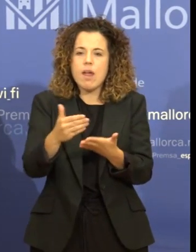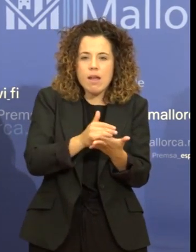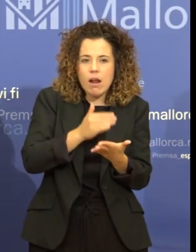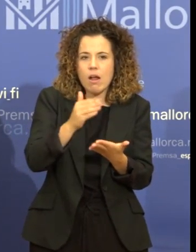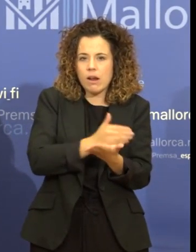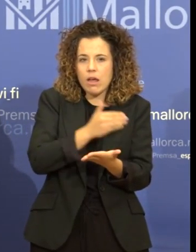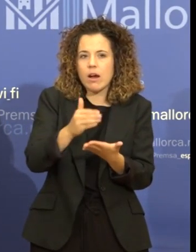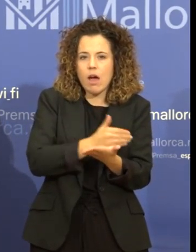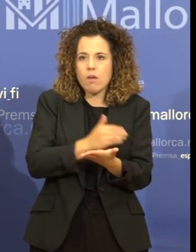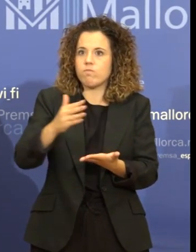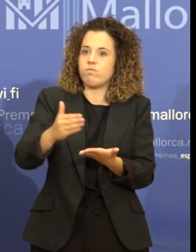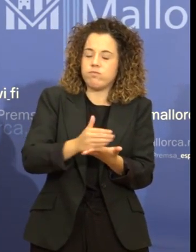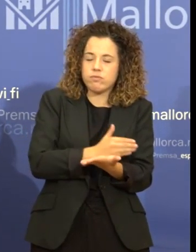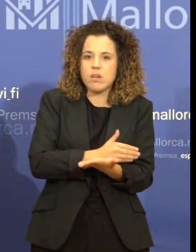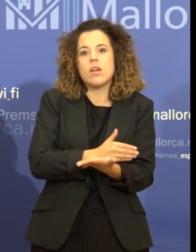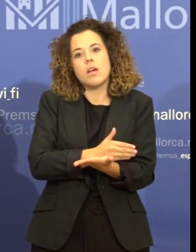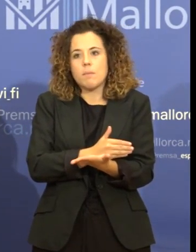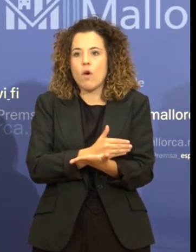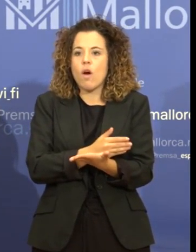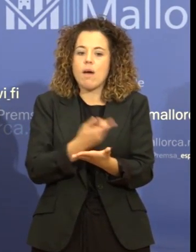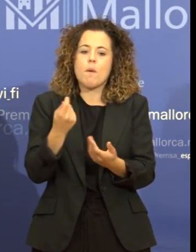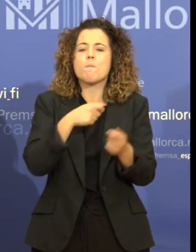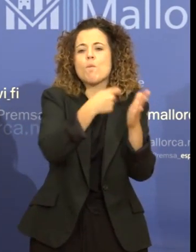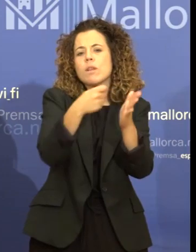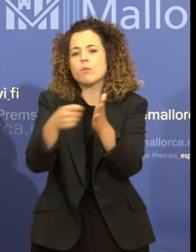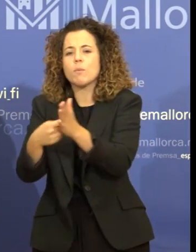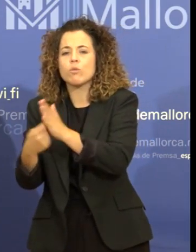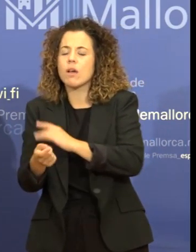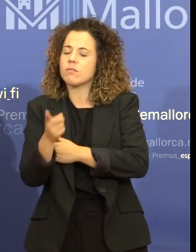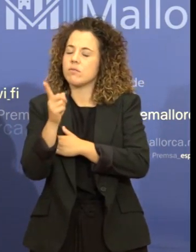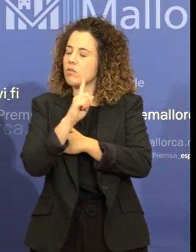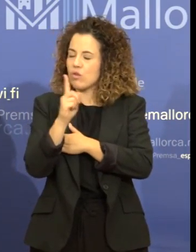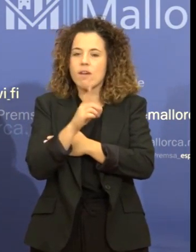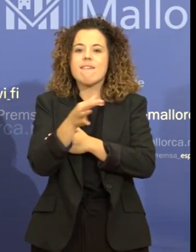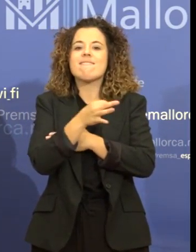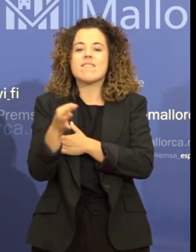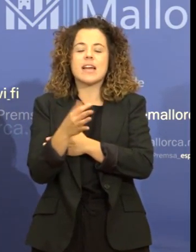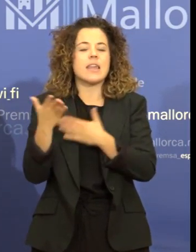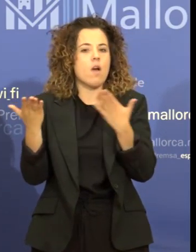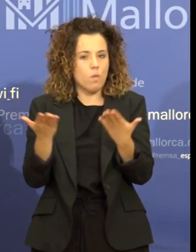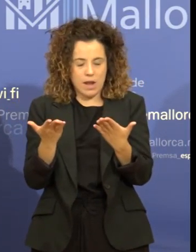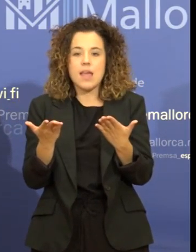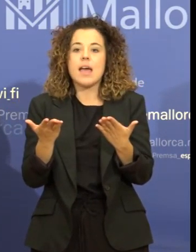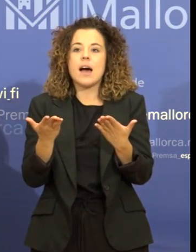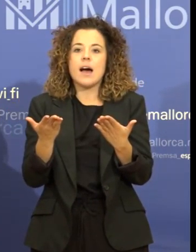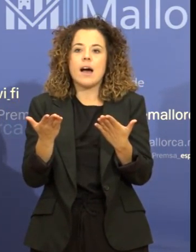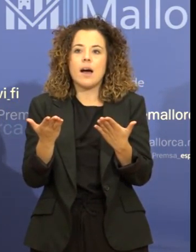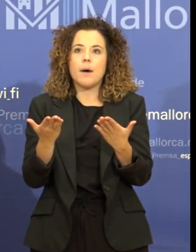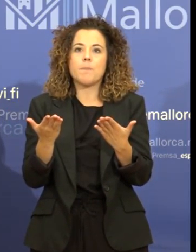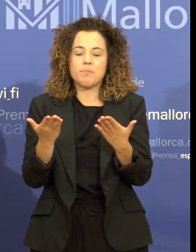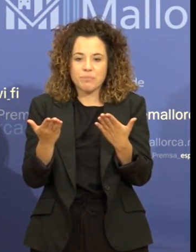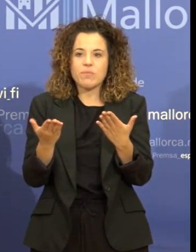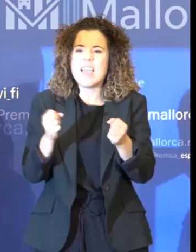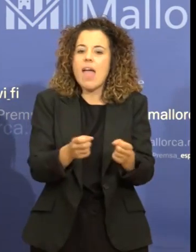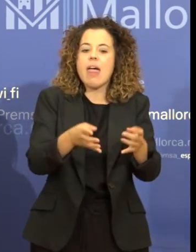recaudar molta quantitat, ni imposar moltes sancions, sinó una eficàcia a nivell que no es pugui produir aquella